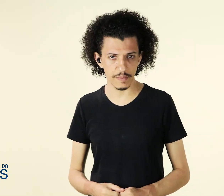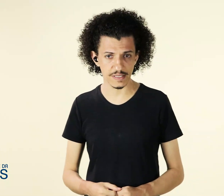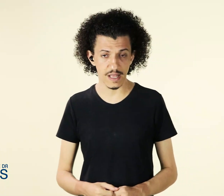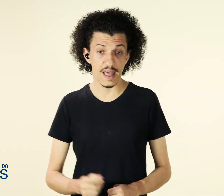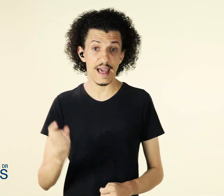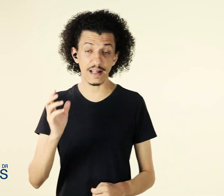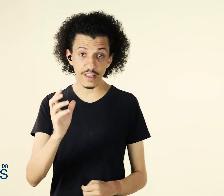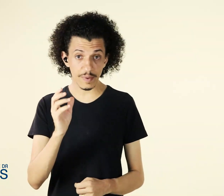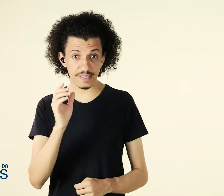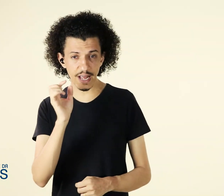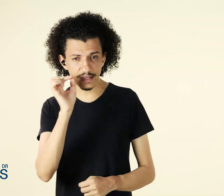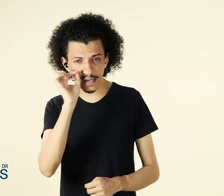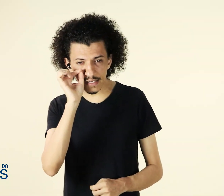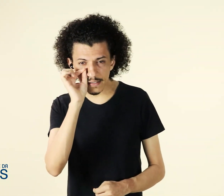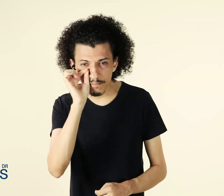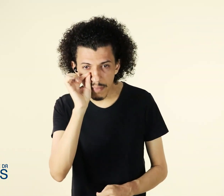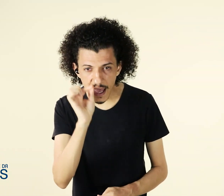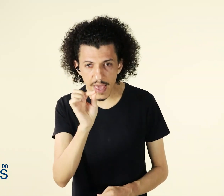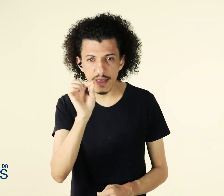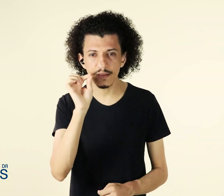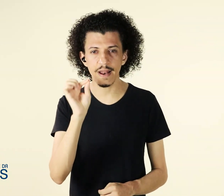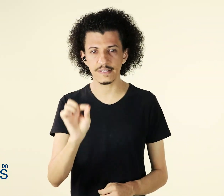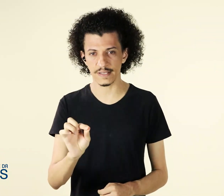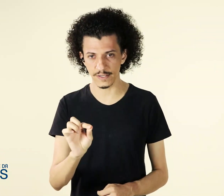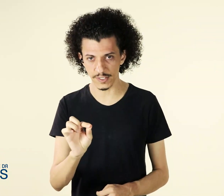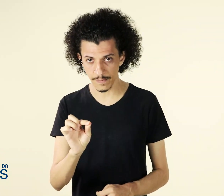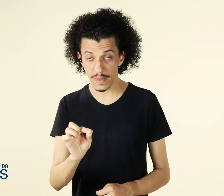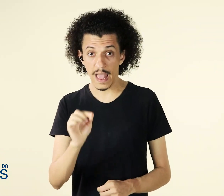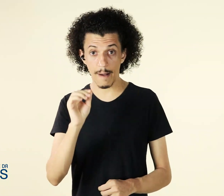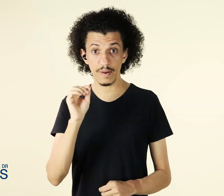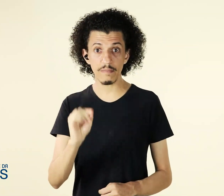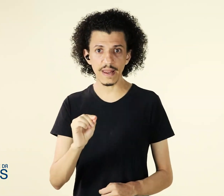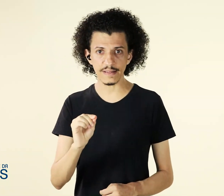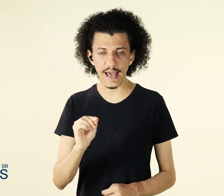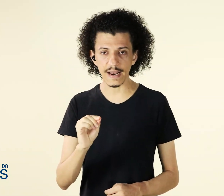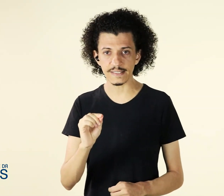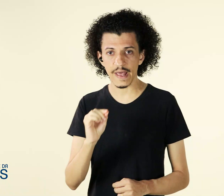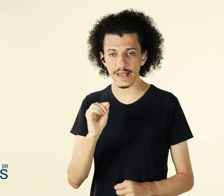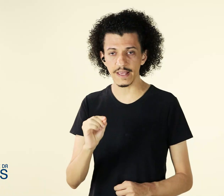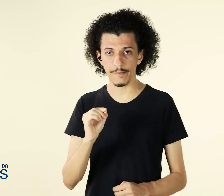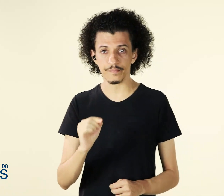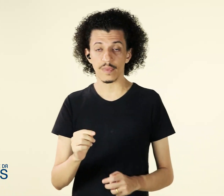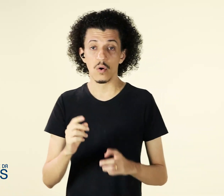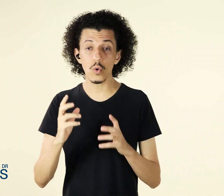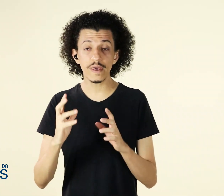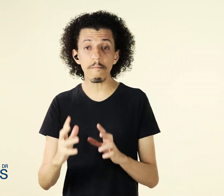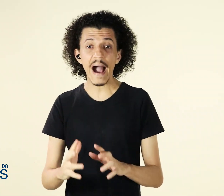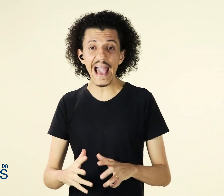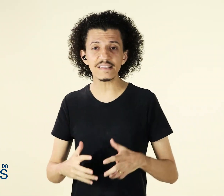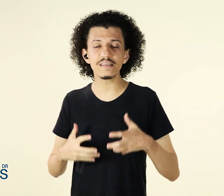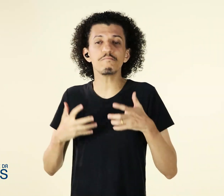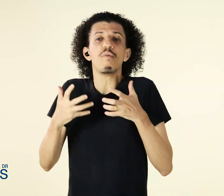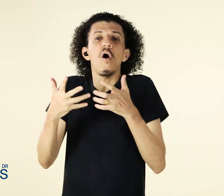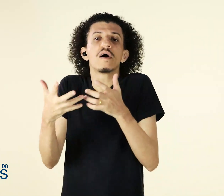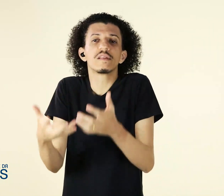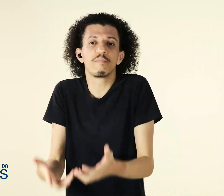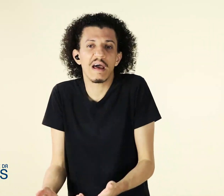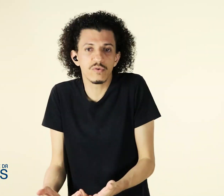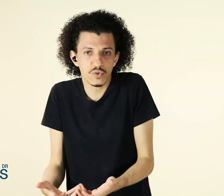Libras? Ela tem umas características bem interessantes. A primeira delas é que o que mais importa para o